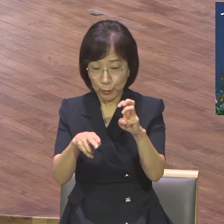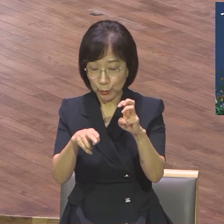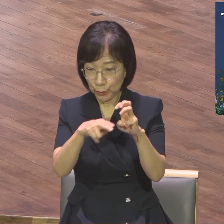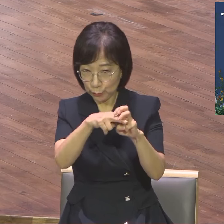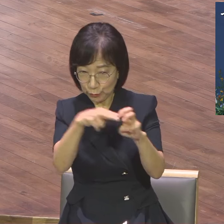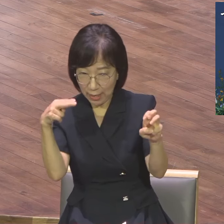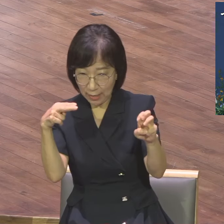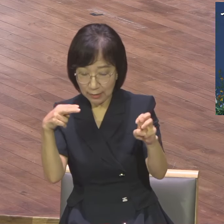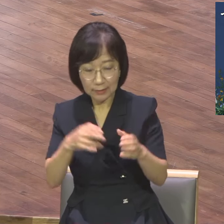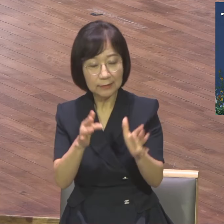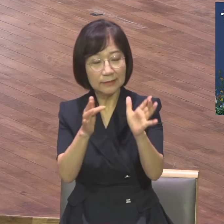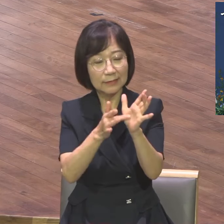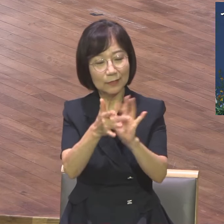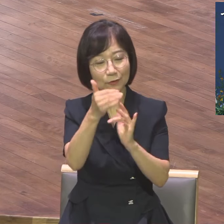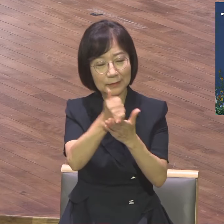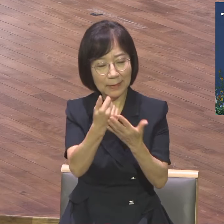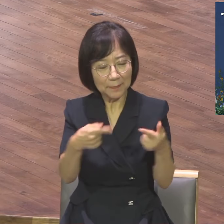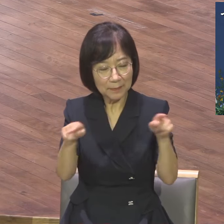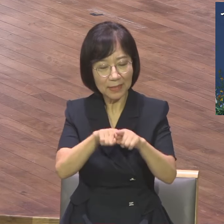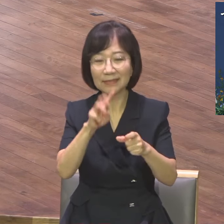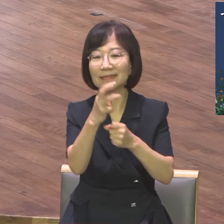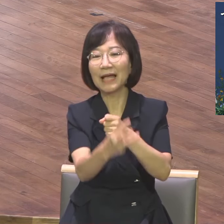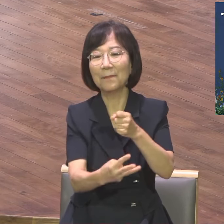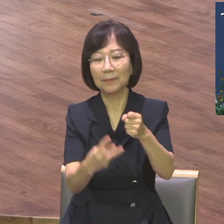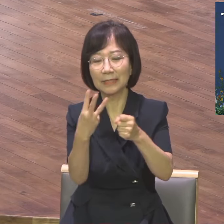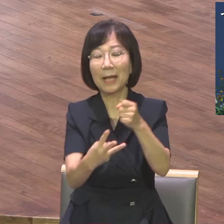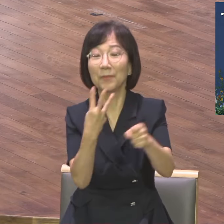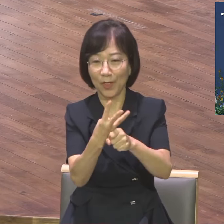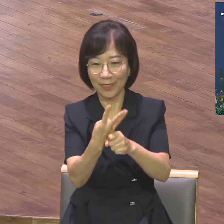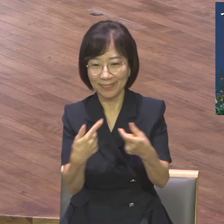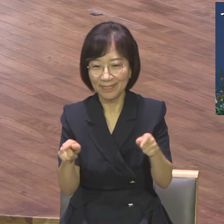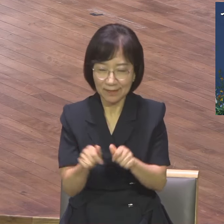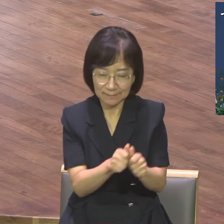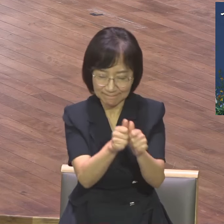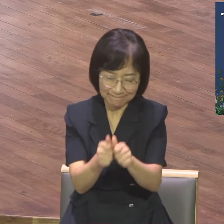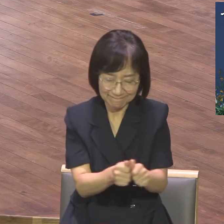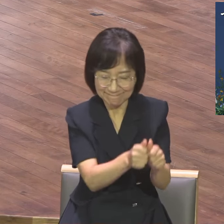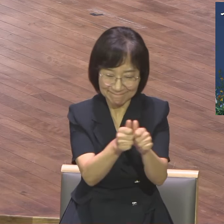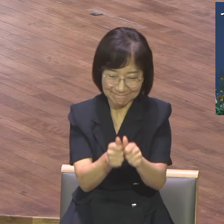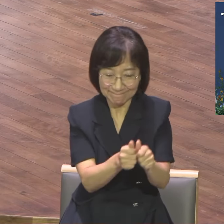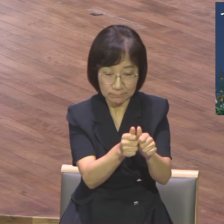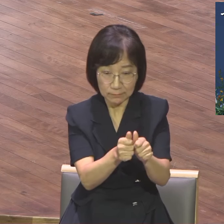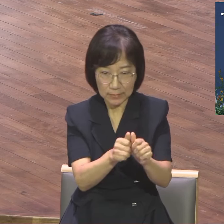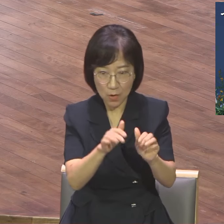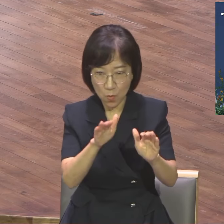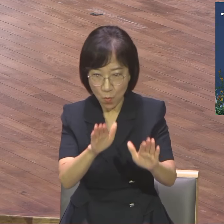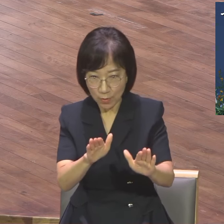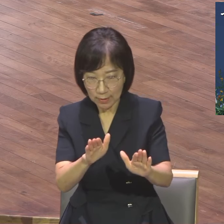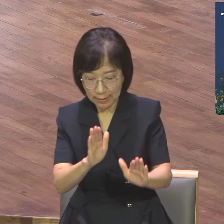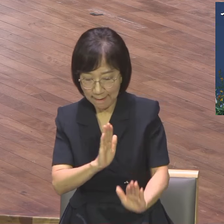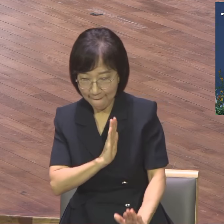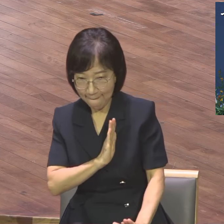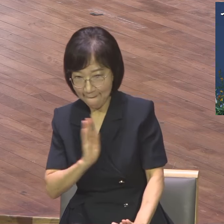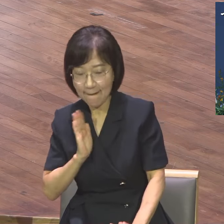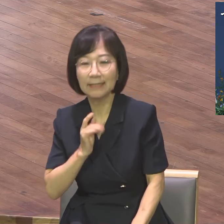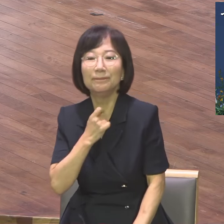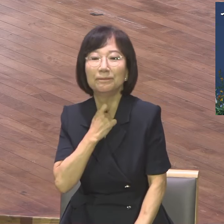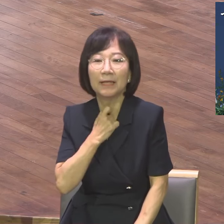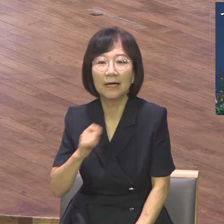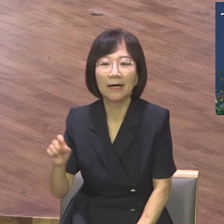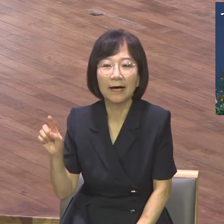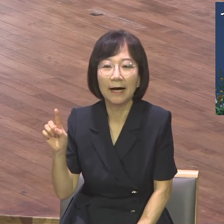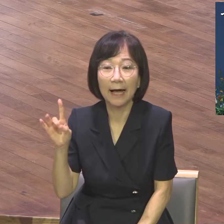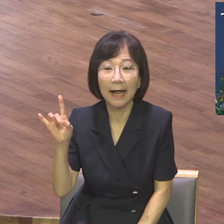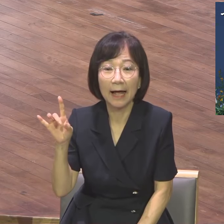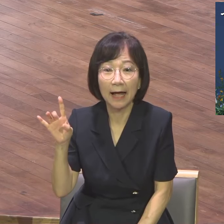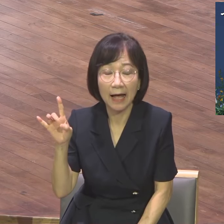지금 배신당하는 장면이지요. 그런데 이 배신은 단 한 사람 가룟 유다만이